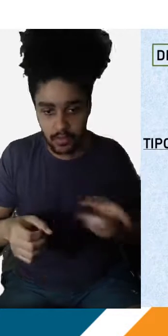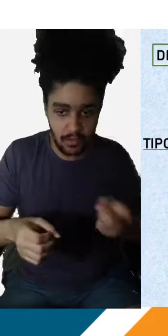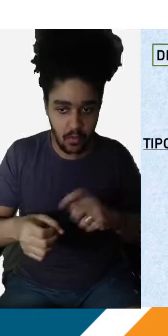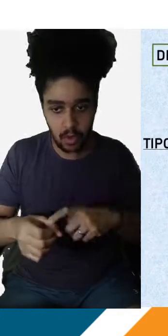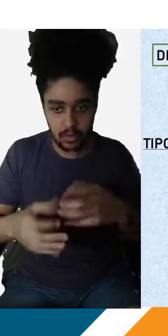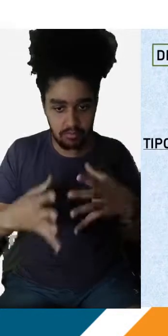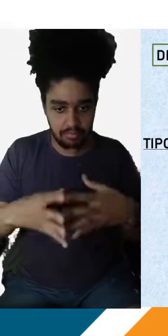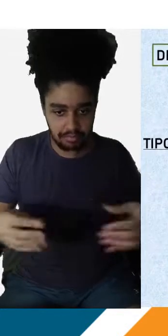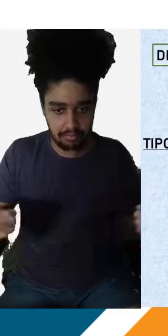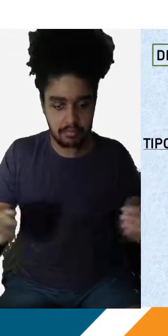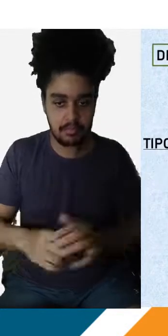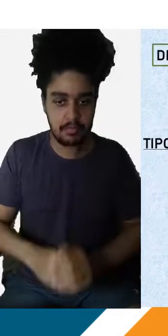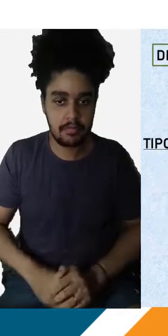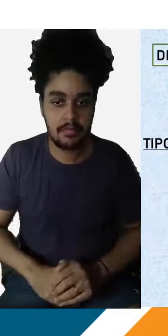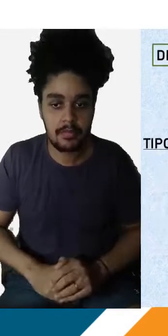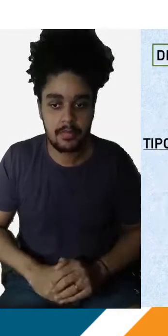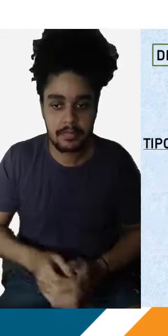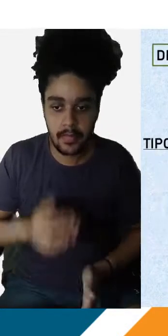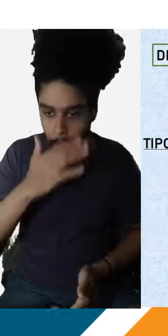desaparecem, rios que secam. Show?